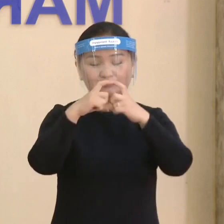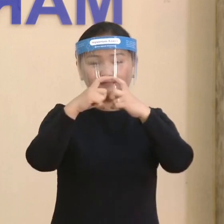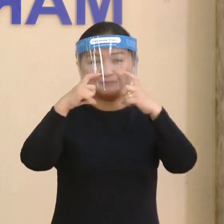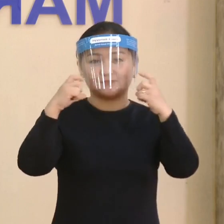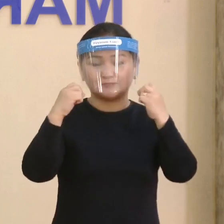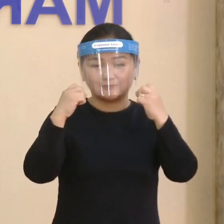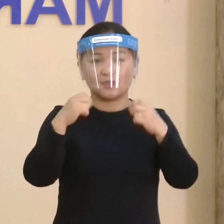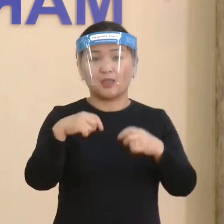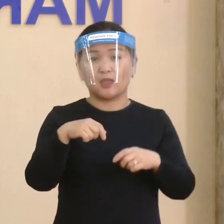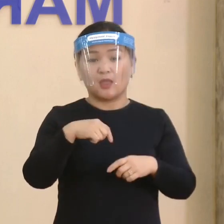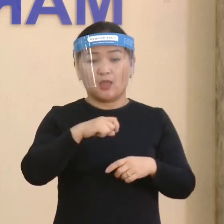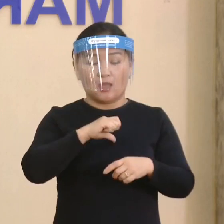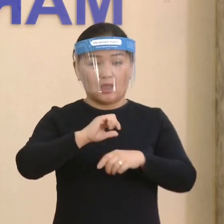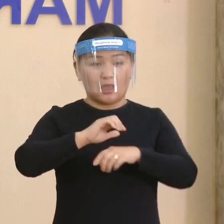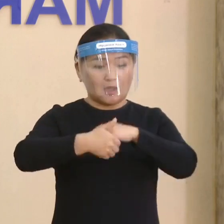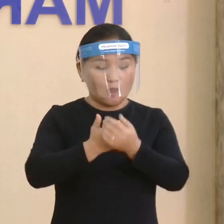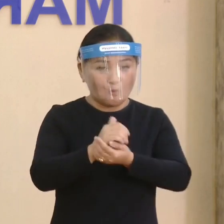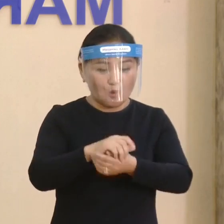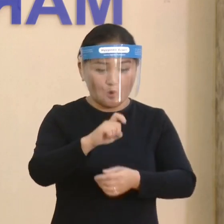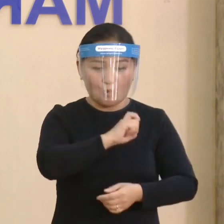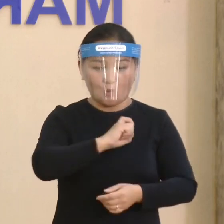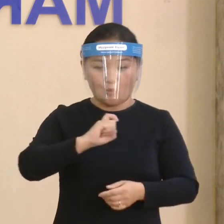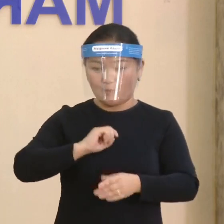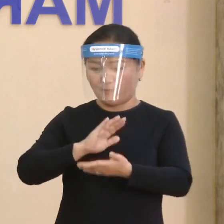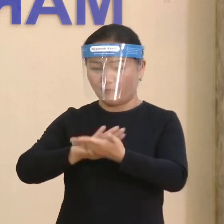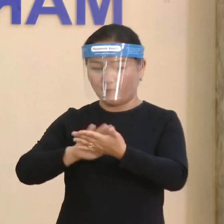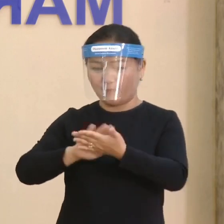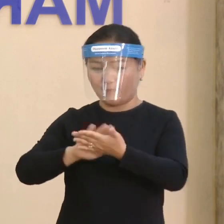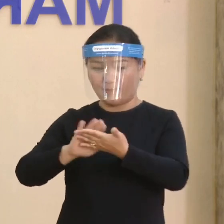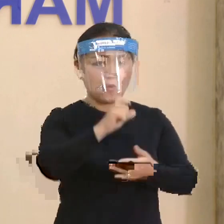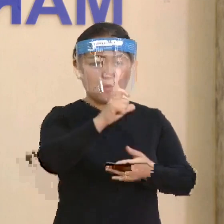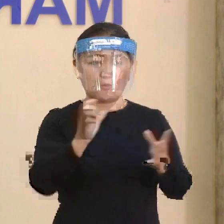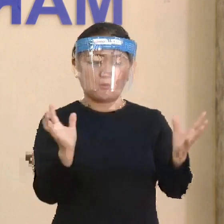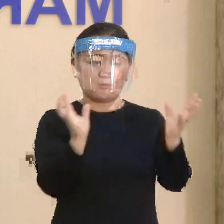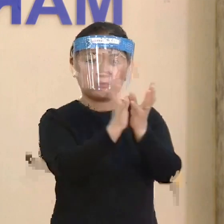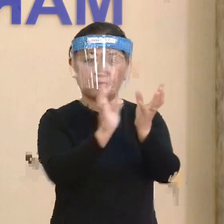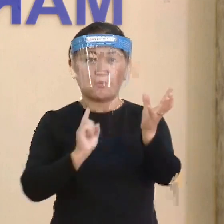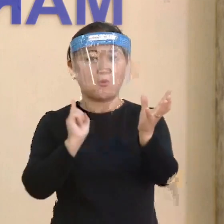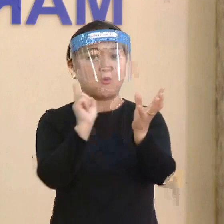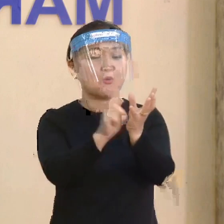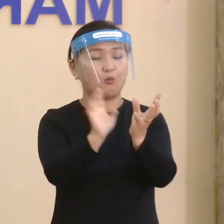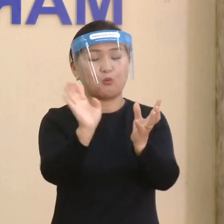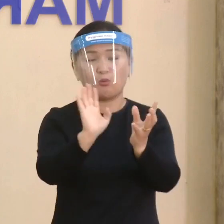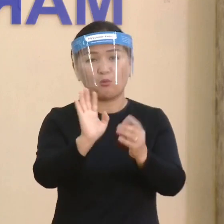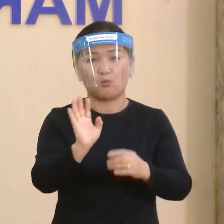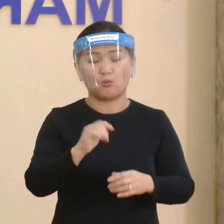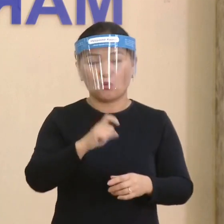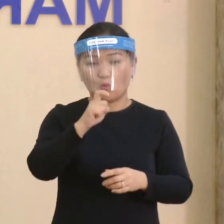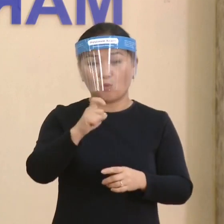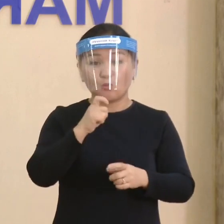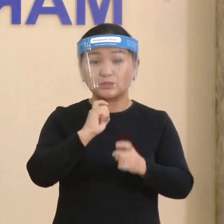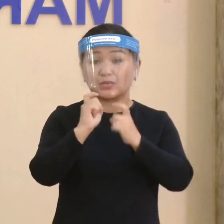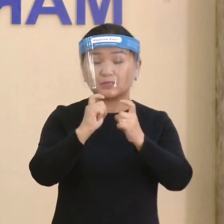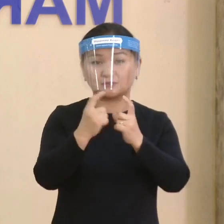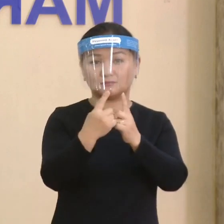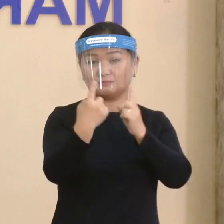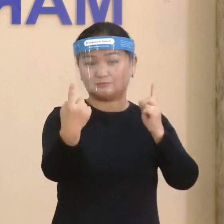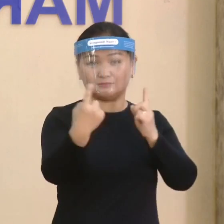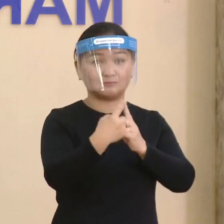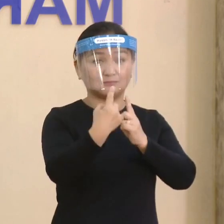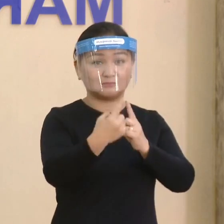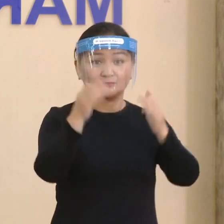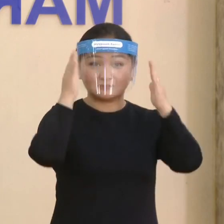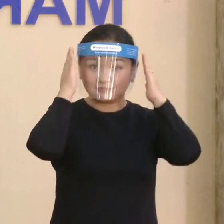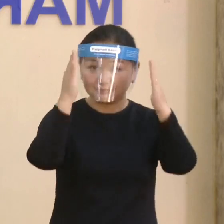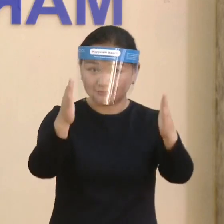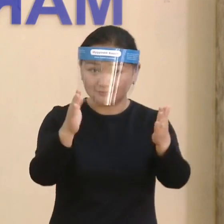бол хувийн ариун цэврээ сахих, гараа угаах, олон хүн цугларсан газар очихгүй байх, хүн хоорондын зайгаан барихад анхаарах хэрэгтэй гэдгийг